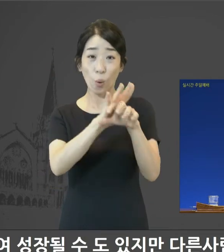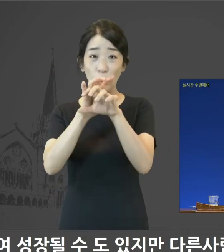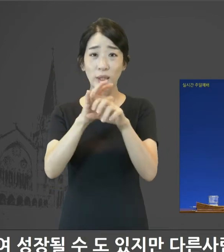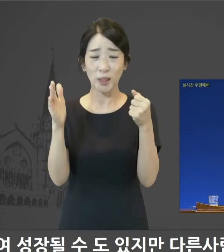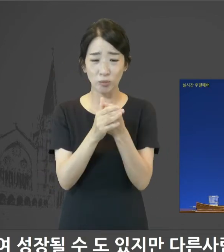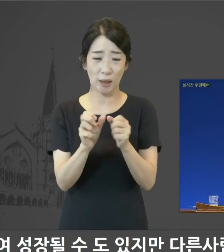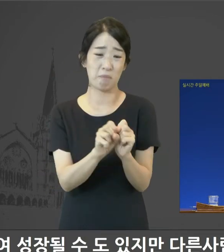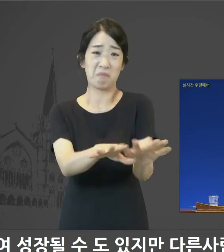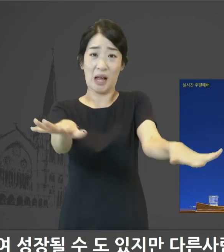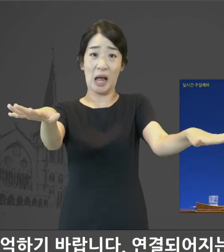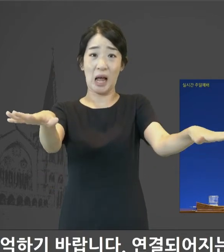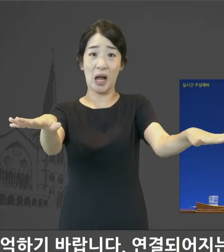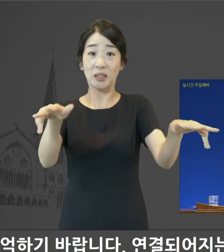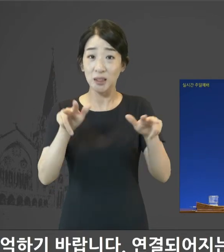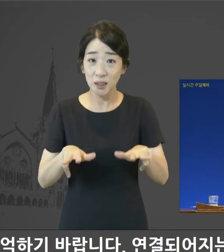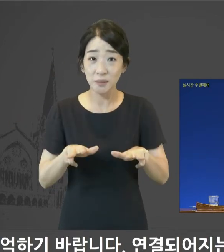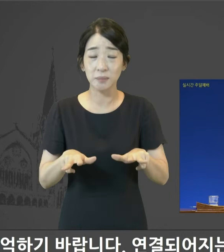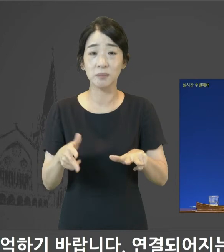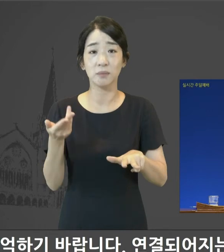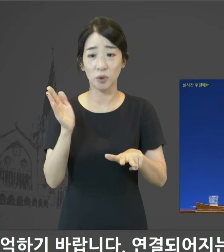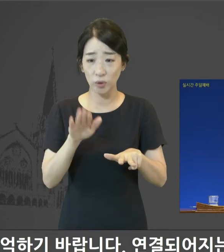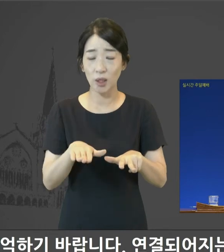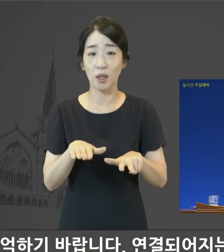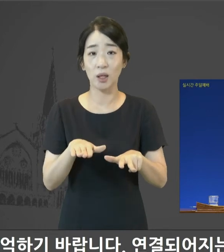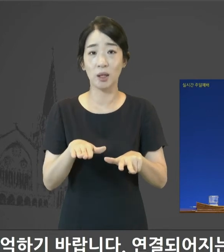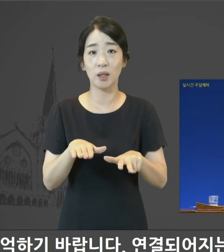있습니다. 물리적으로 흩어져 있습니다.